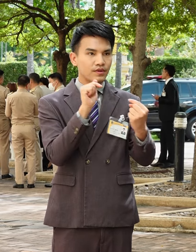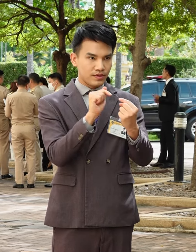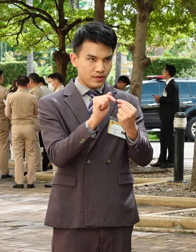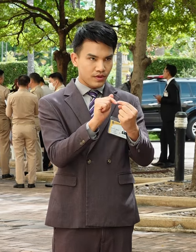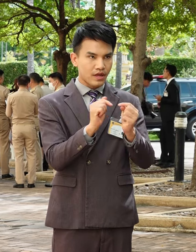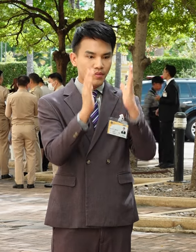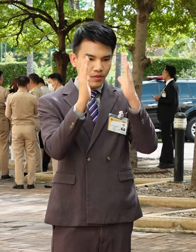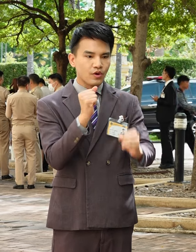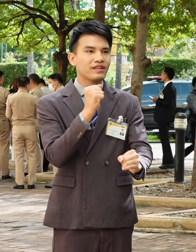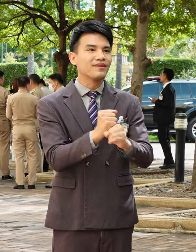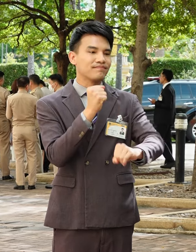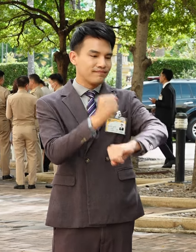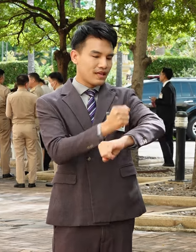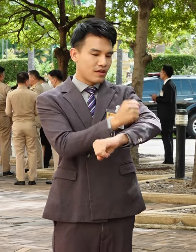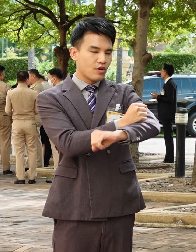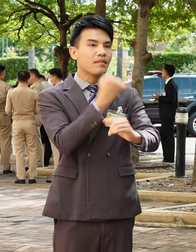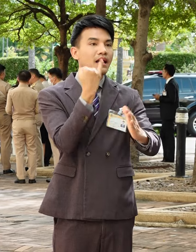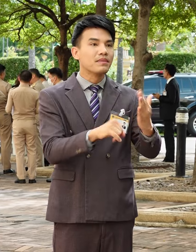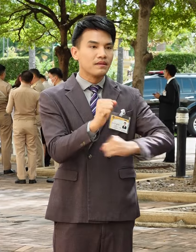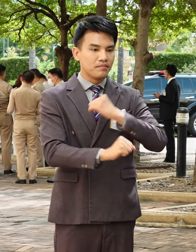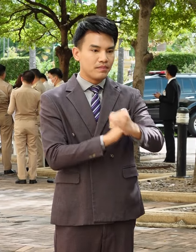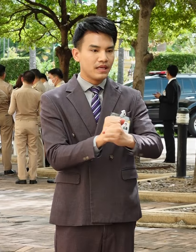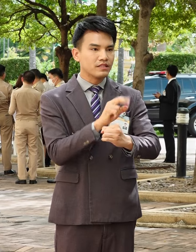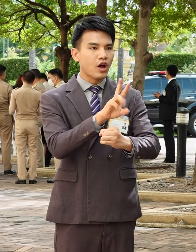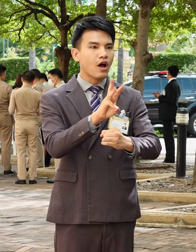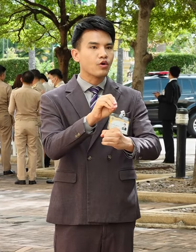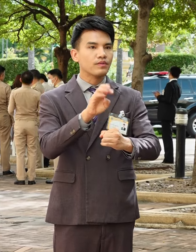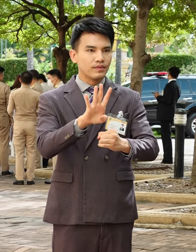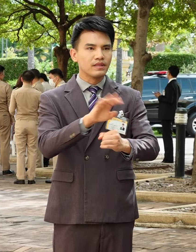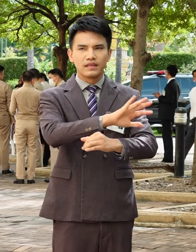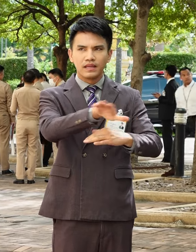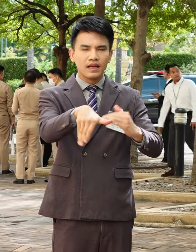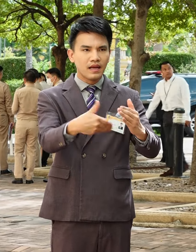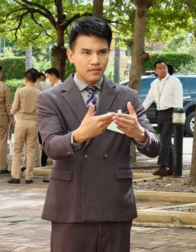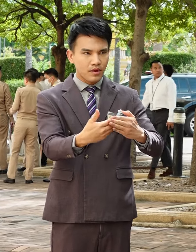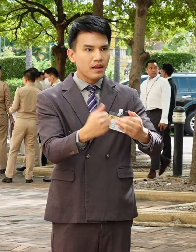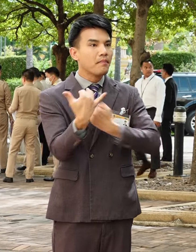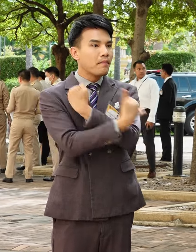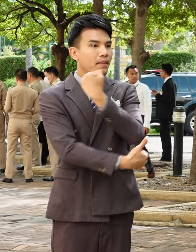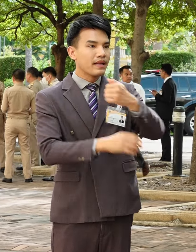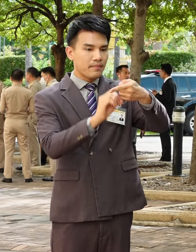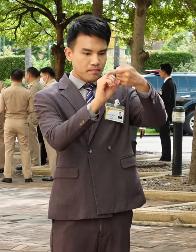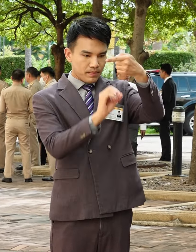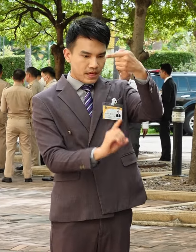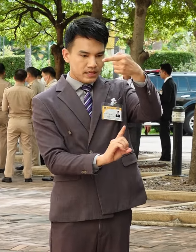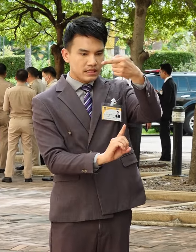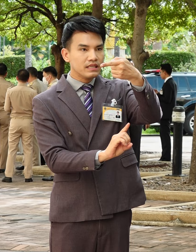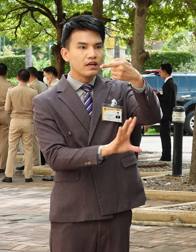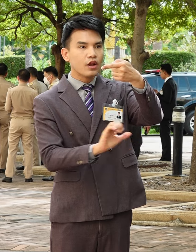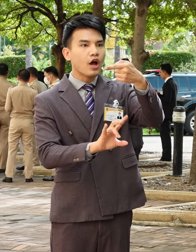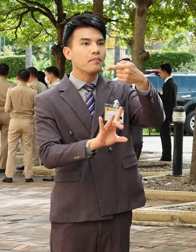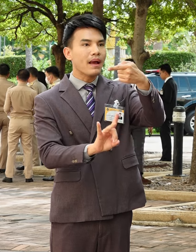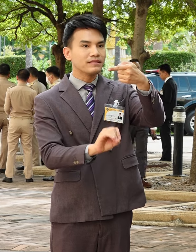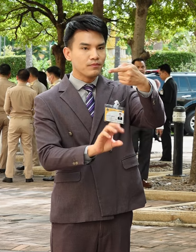การค้ามนุษย์ของปี2564นะครับจากทั้งหมด186ประเทศครับประเทศไทยของเราน